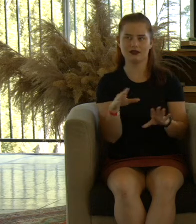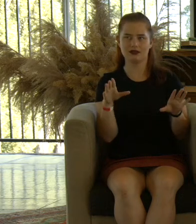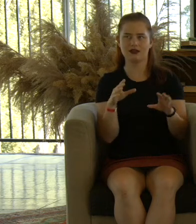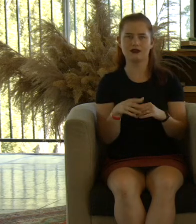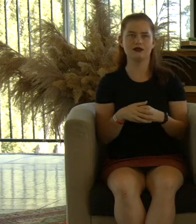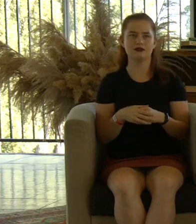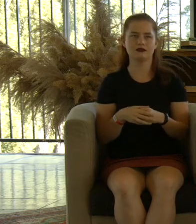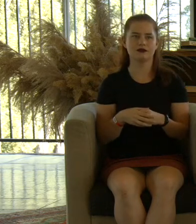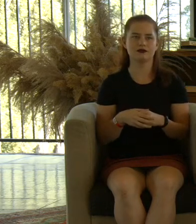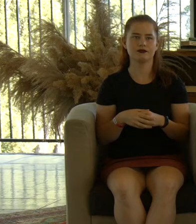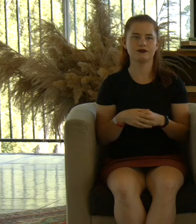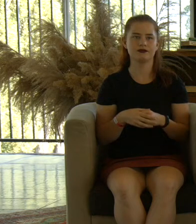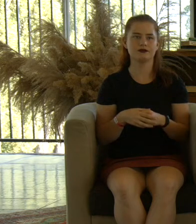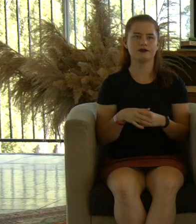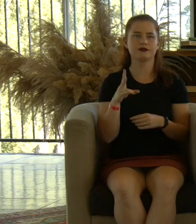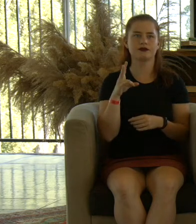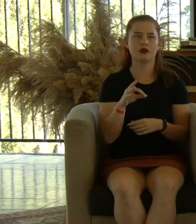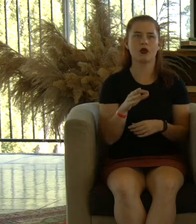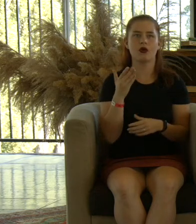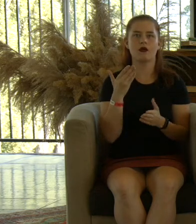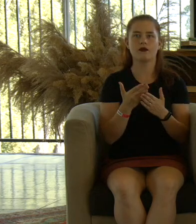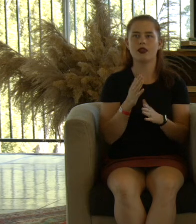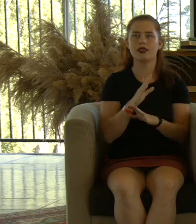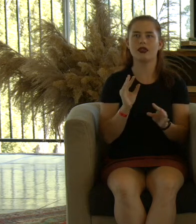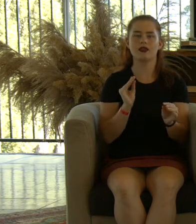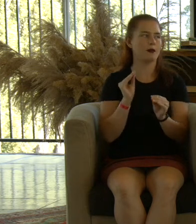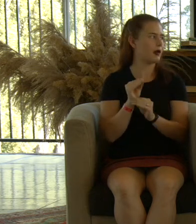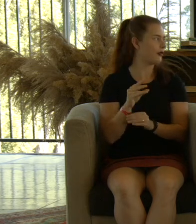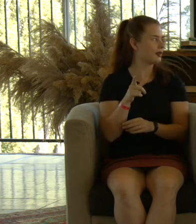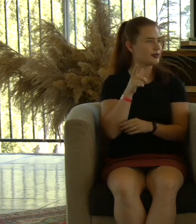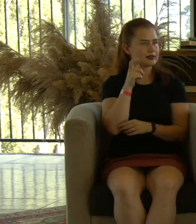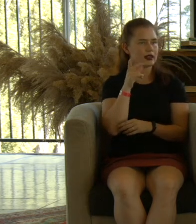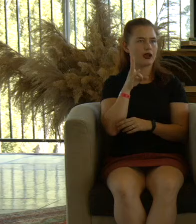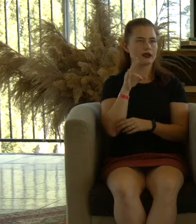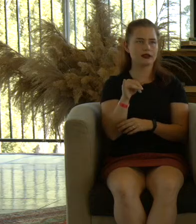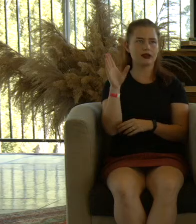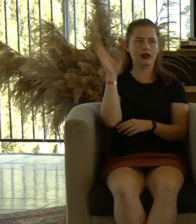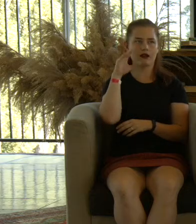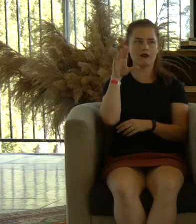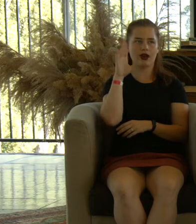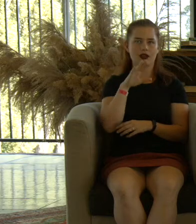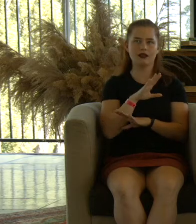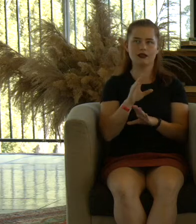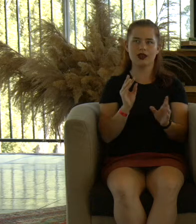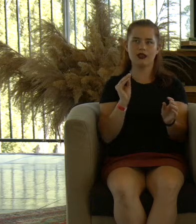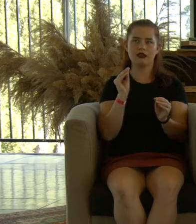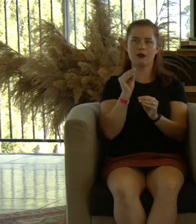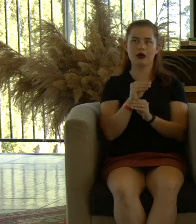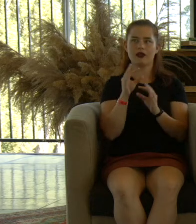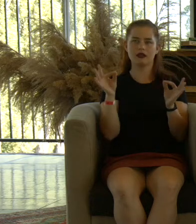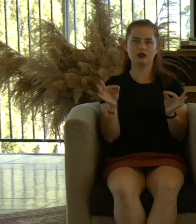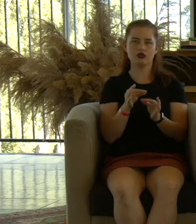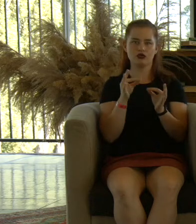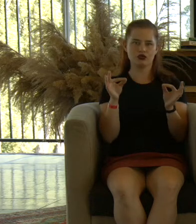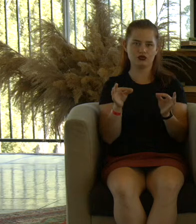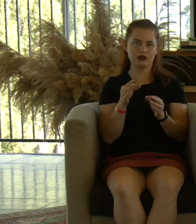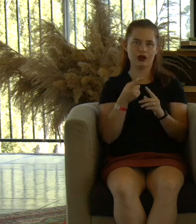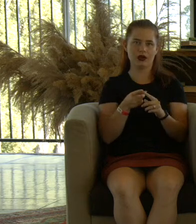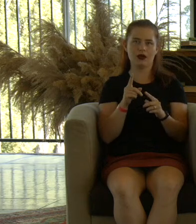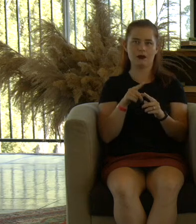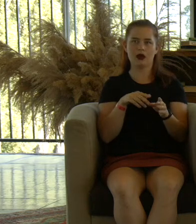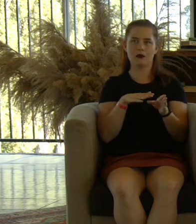больше сорт там винограда, но он то не добавляет ни сахара, не добавляет воды, не добавляет вообще то ничего, дает ему